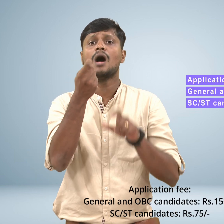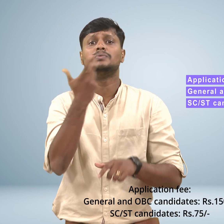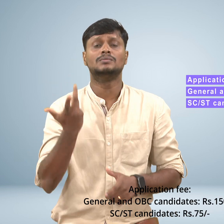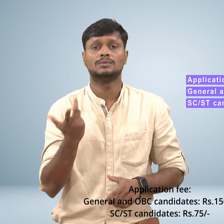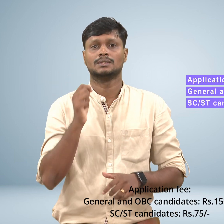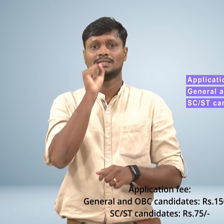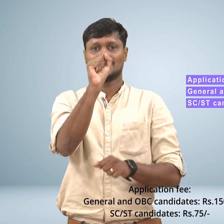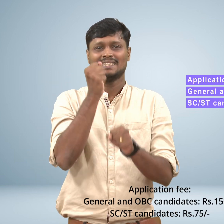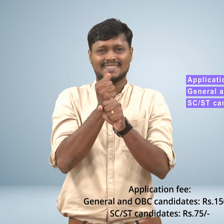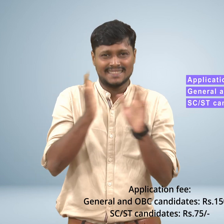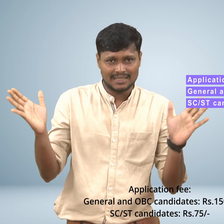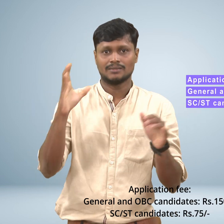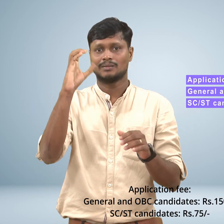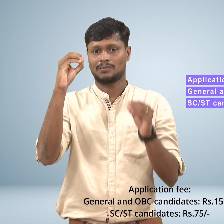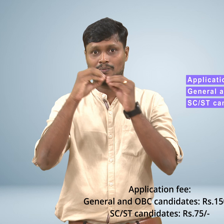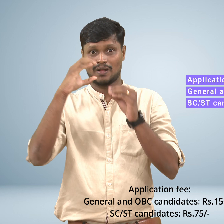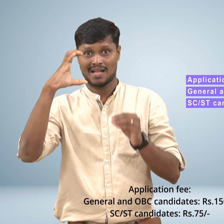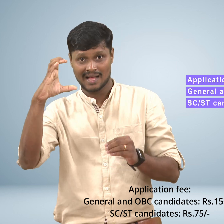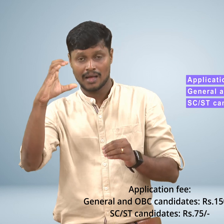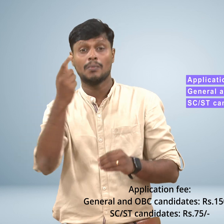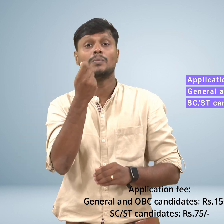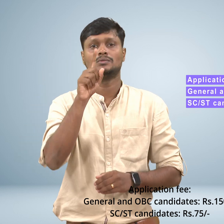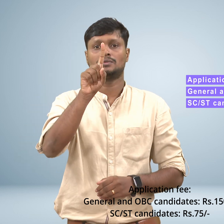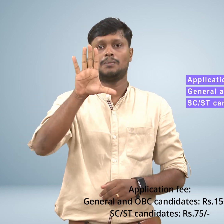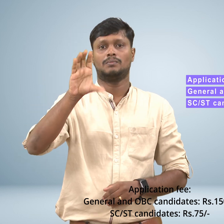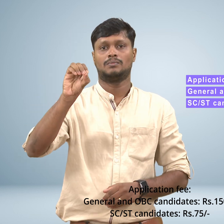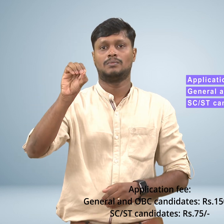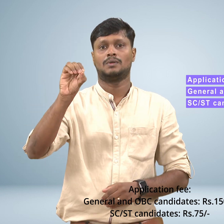ഇനി ഫീസിനെ പറ്റിയാണ് പറയുന്നത്. ജനറൽ OBCക്കാർക്ക് 150 രൂപയാണ് ആപ്ലിക്കേഷൻ ഫീ.